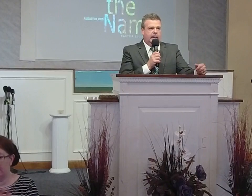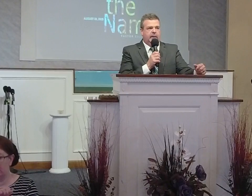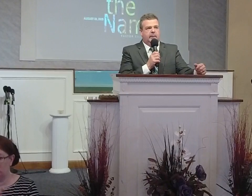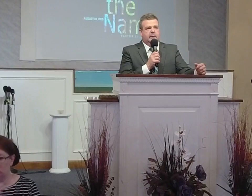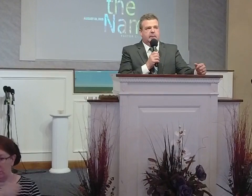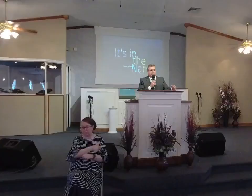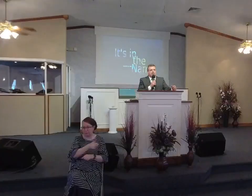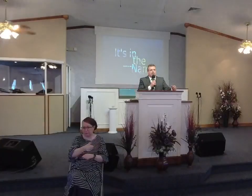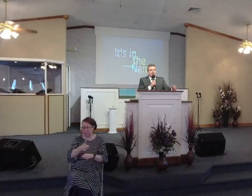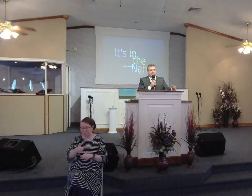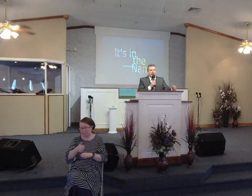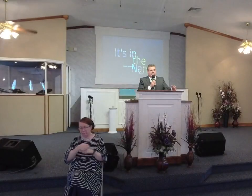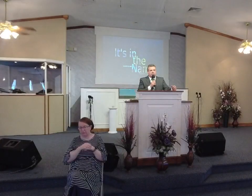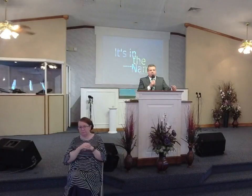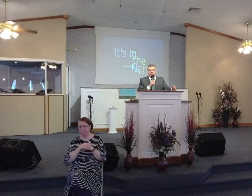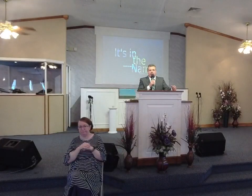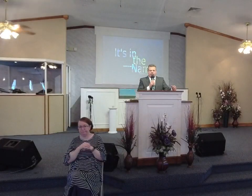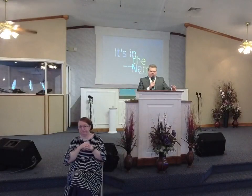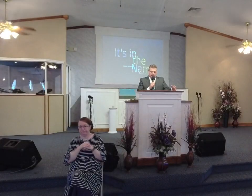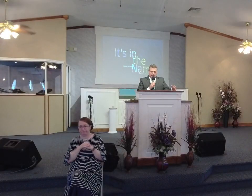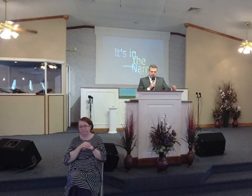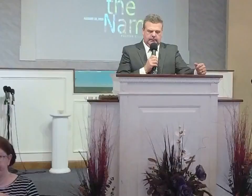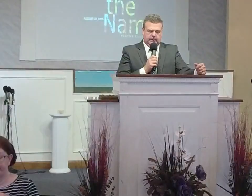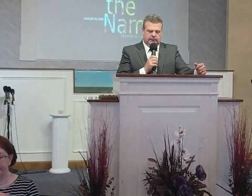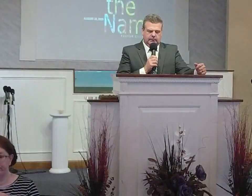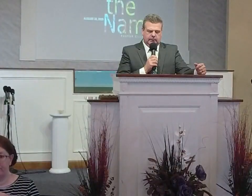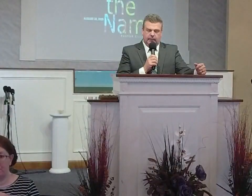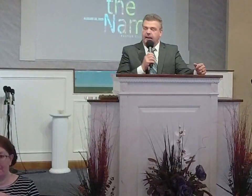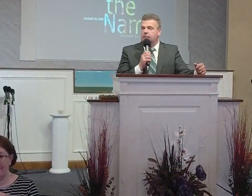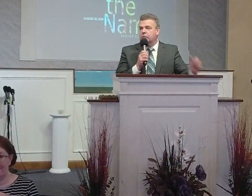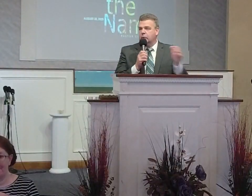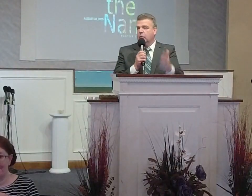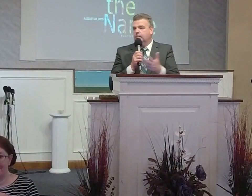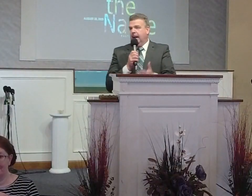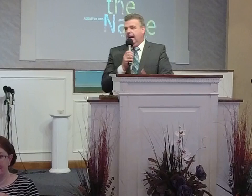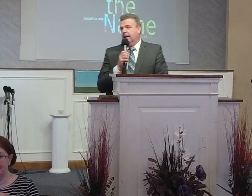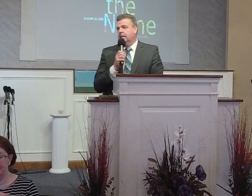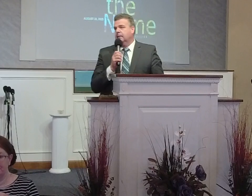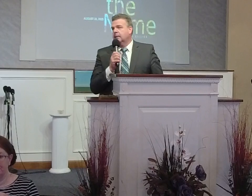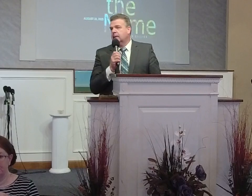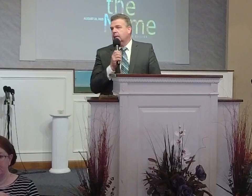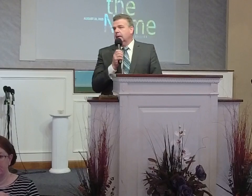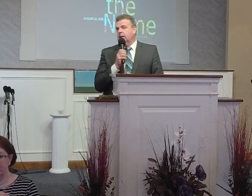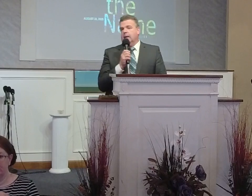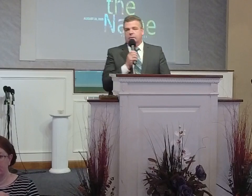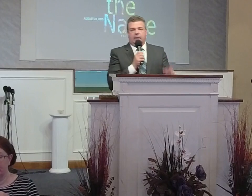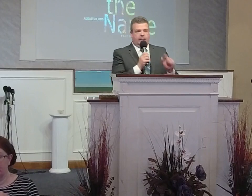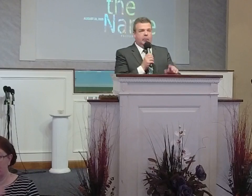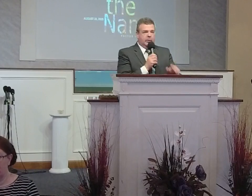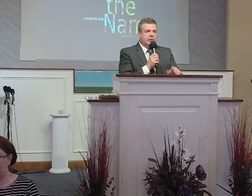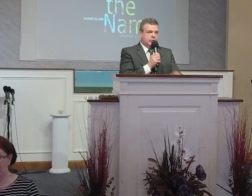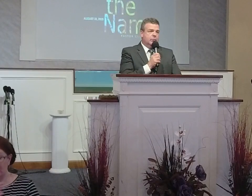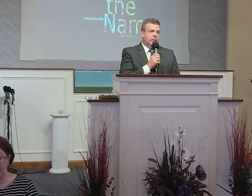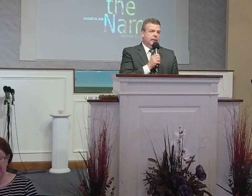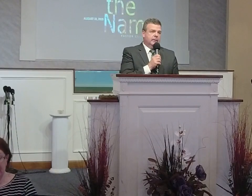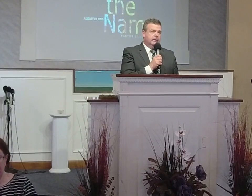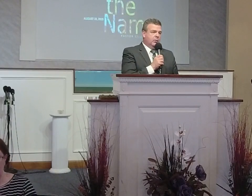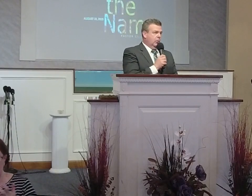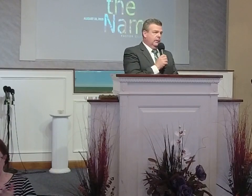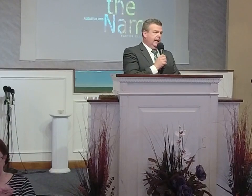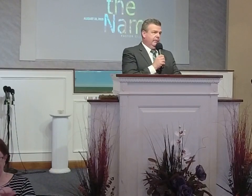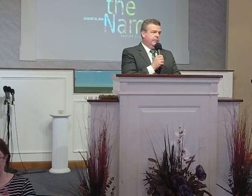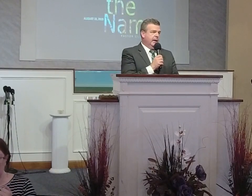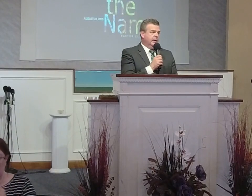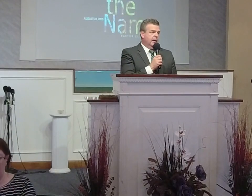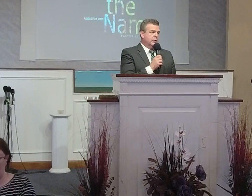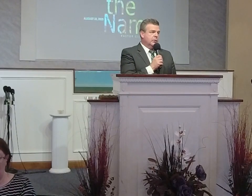por Dios, invadido por los deseos carnales. El hombre pronto se destruyó a sí mismo en todos los sentidos. Se volvió